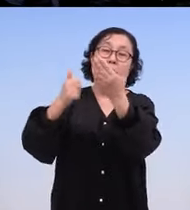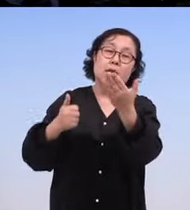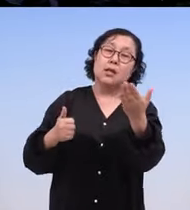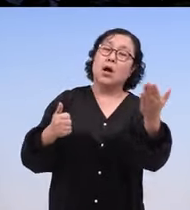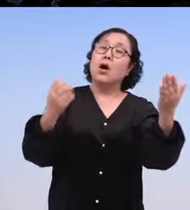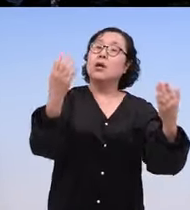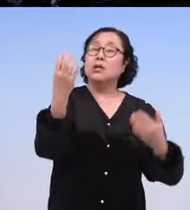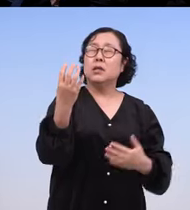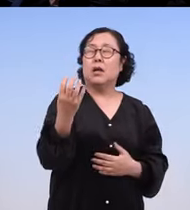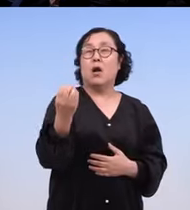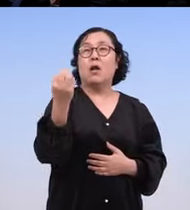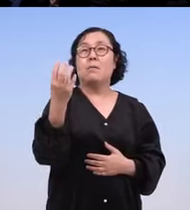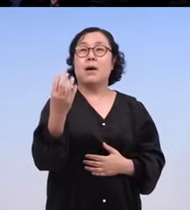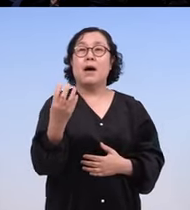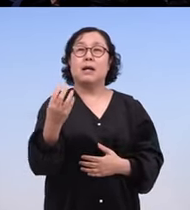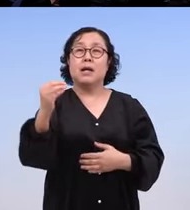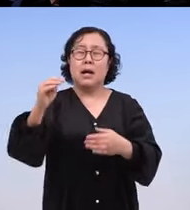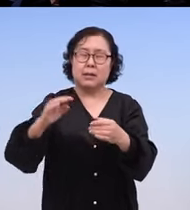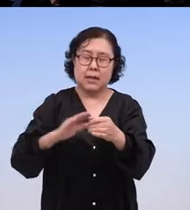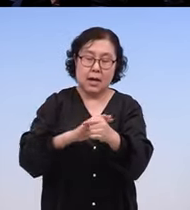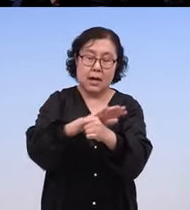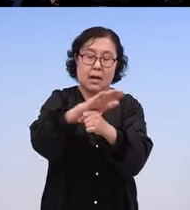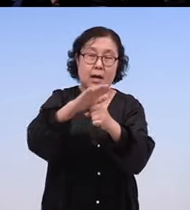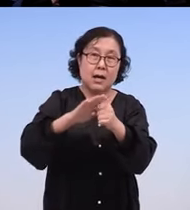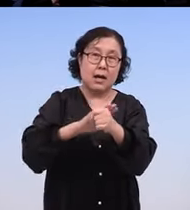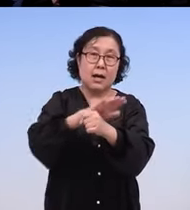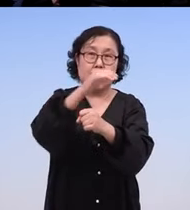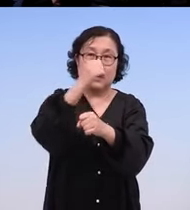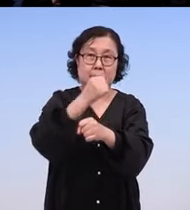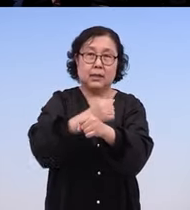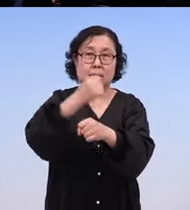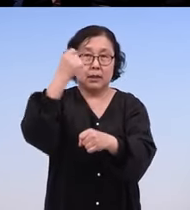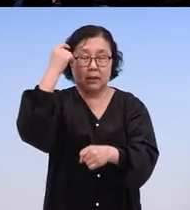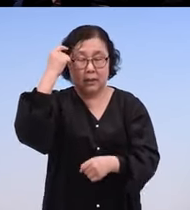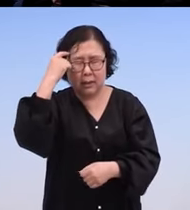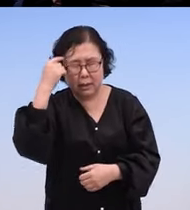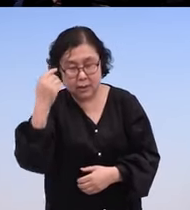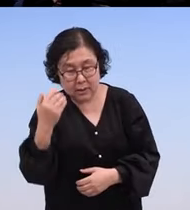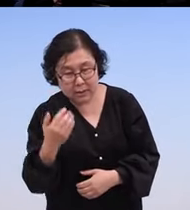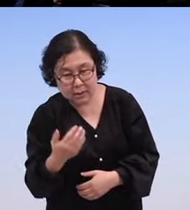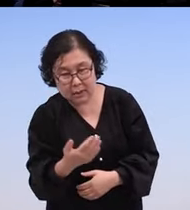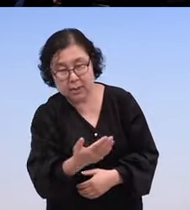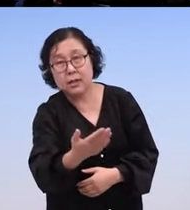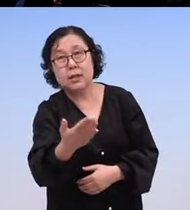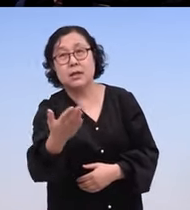너를 얼마나 사랑하시는지 여러분 이거 다 알고 계십니까?